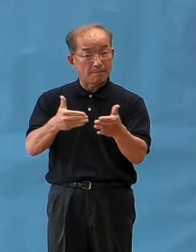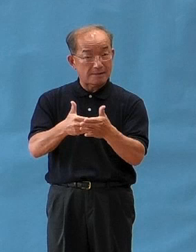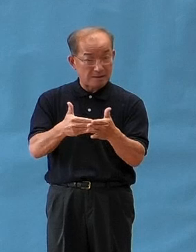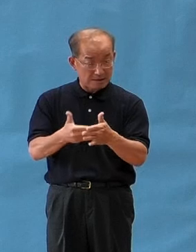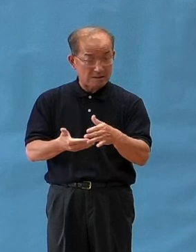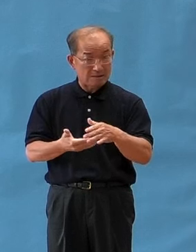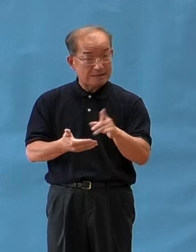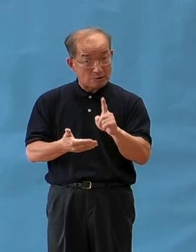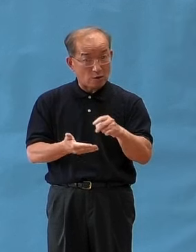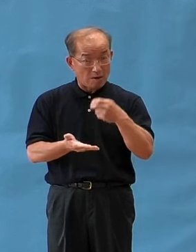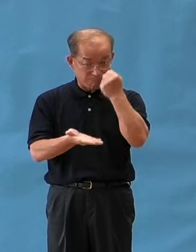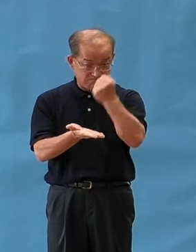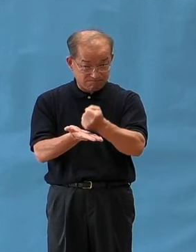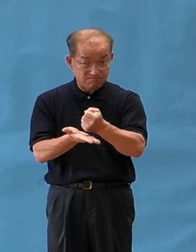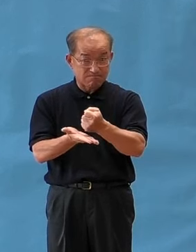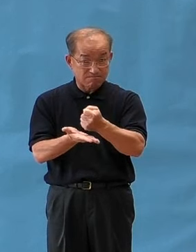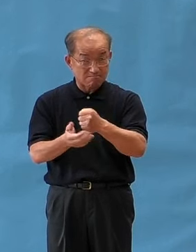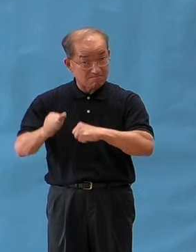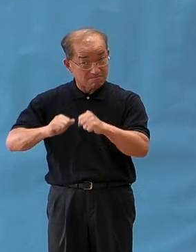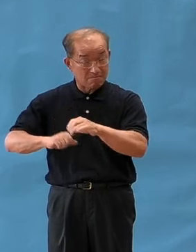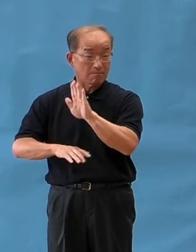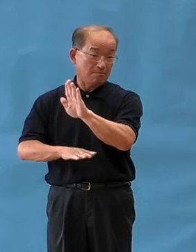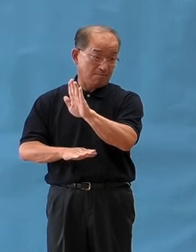としてるんでしょうけど、